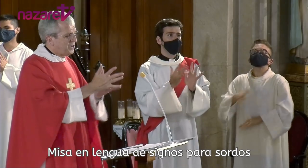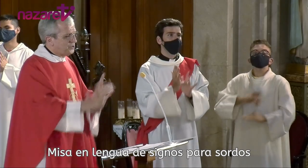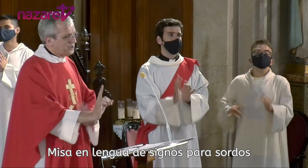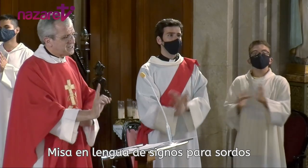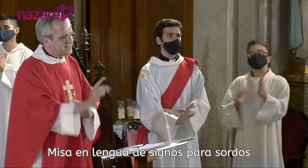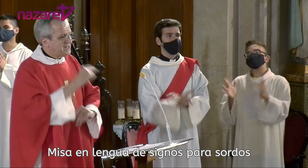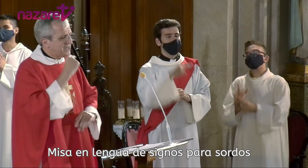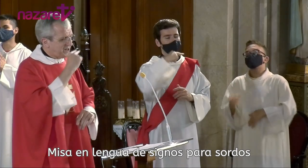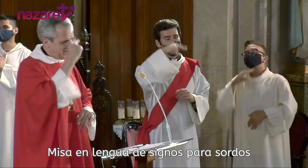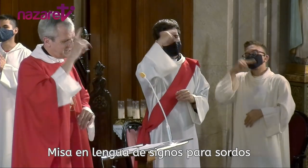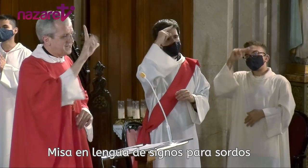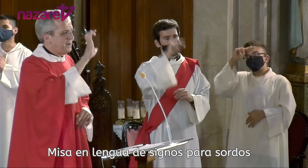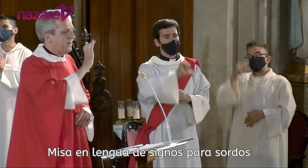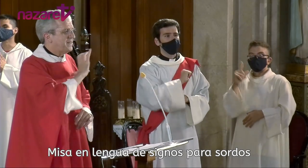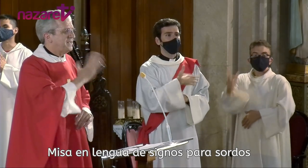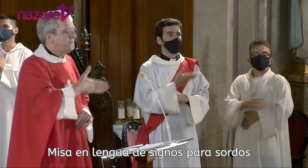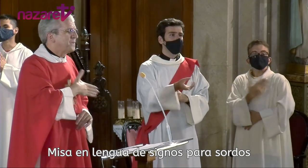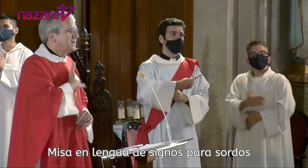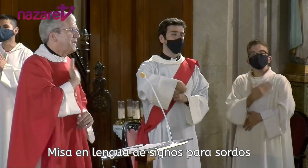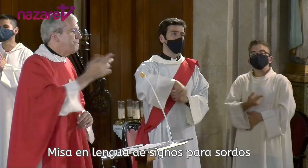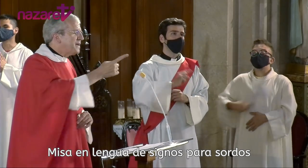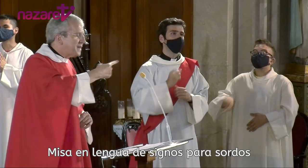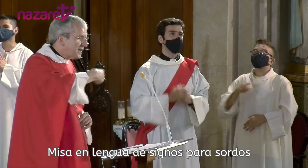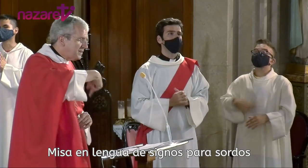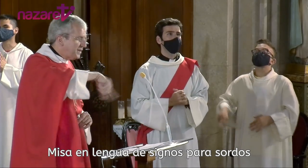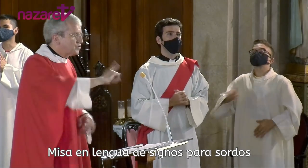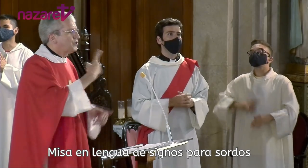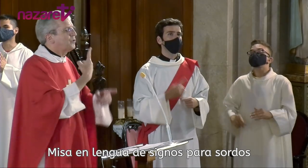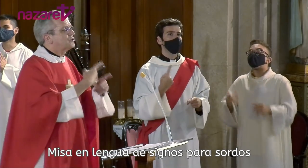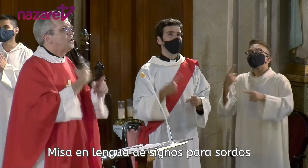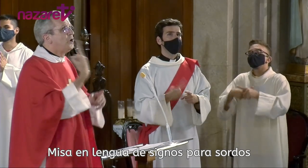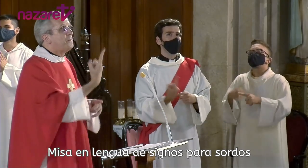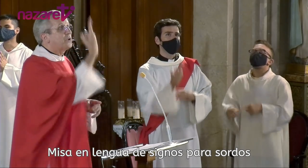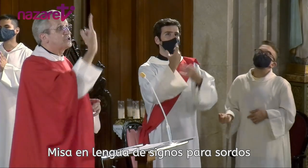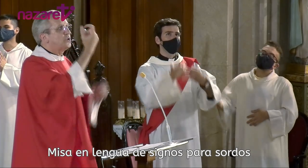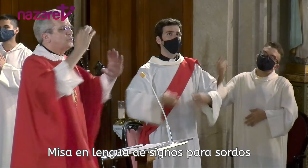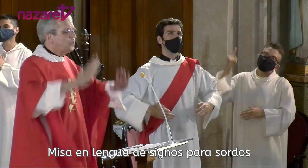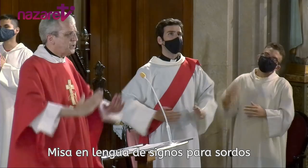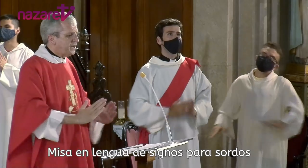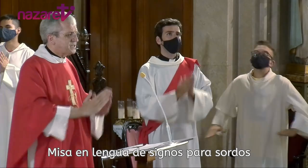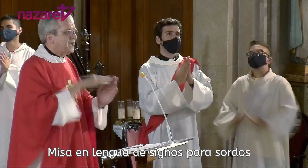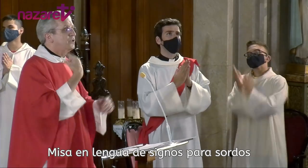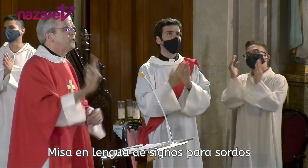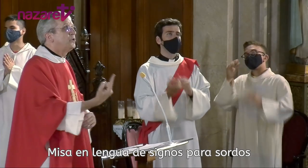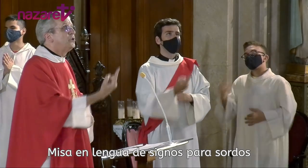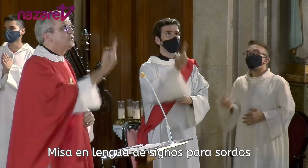Tú que estás sentado a la derecha del Padre, ten piedad de nosotros, porque solo tú eres santo, solo